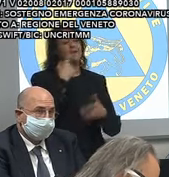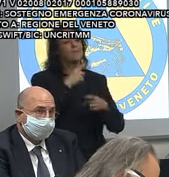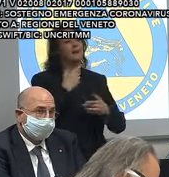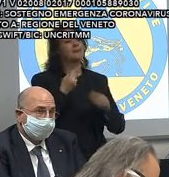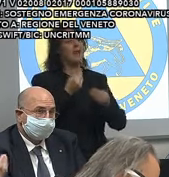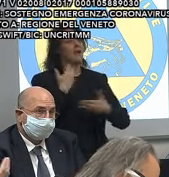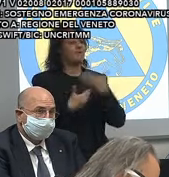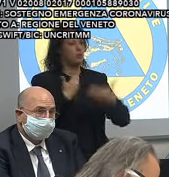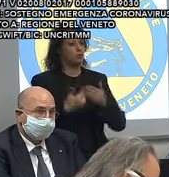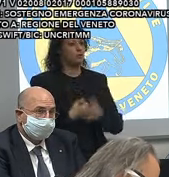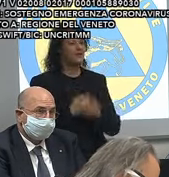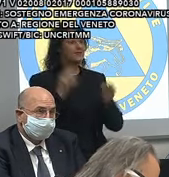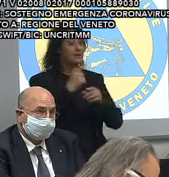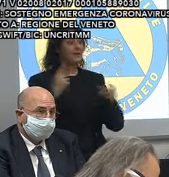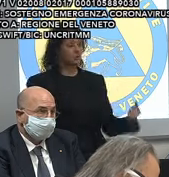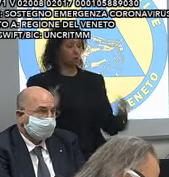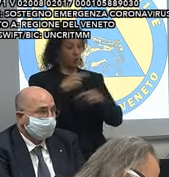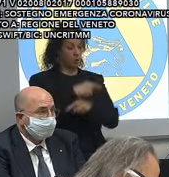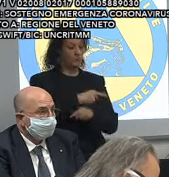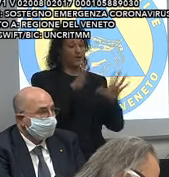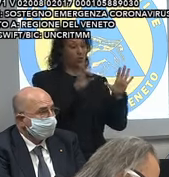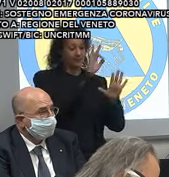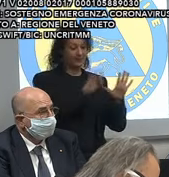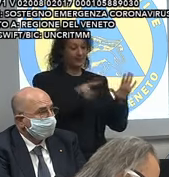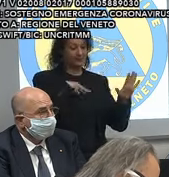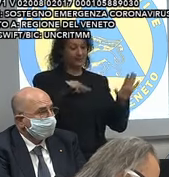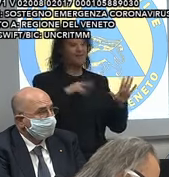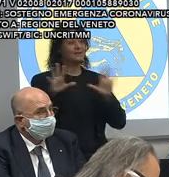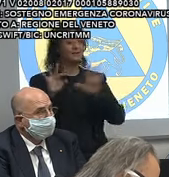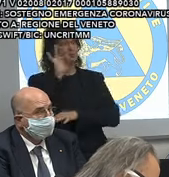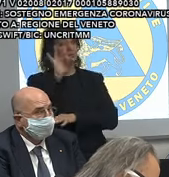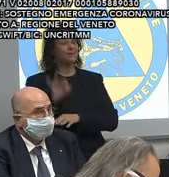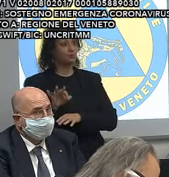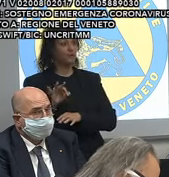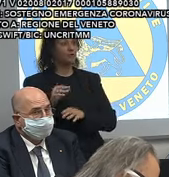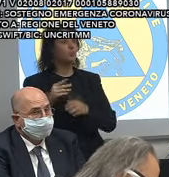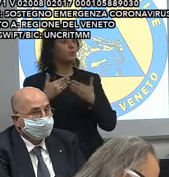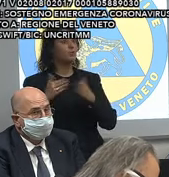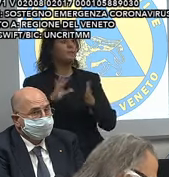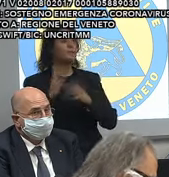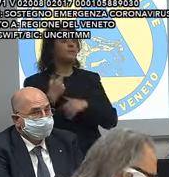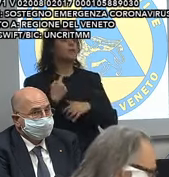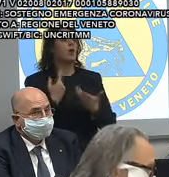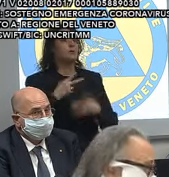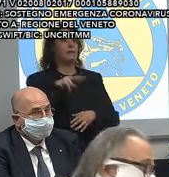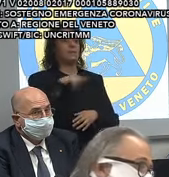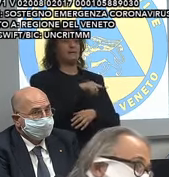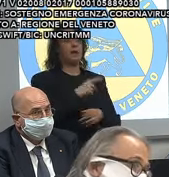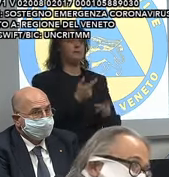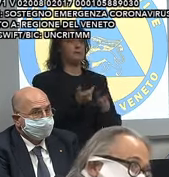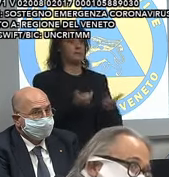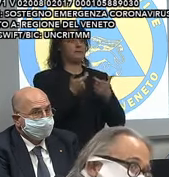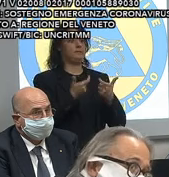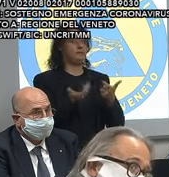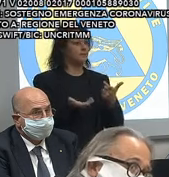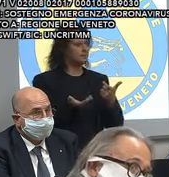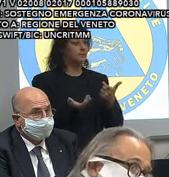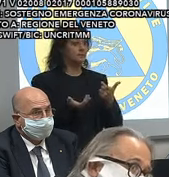90% di fondi privati e 10% di pubblici, vuol dire che tu sei ostaggio del privato, punto. Ma non sto